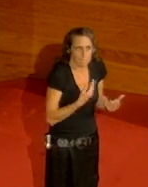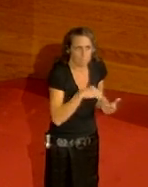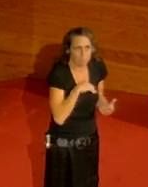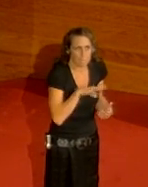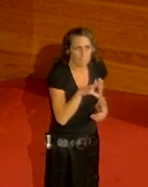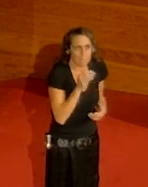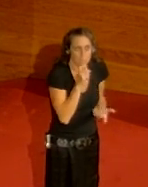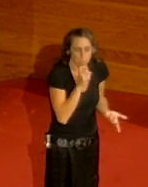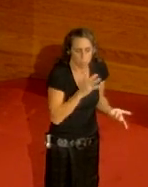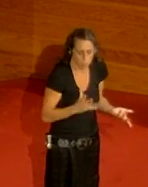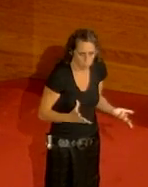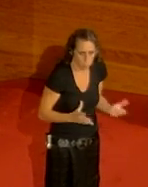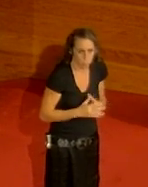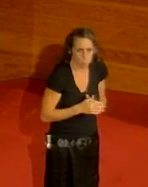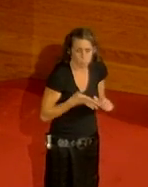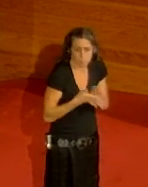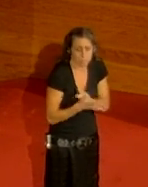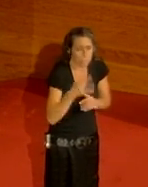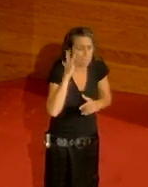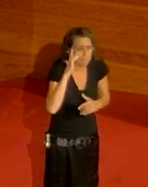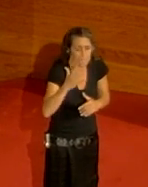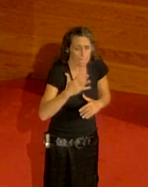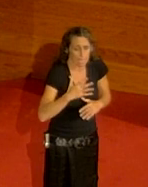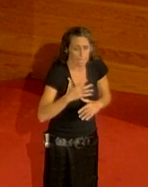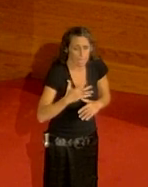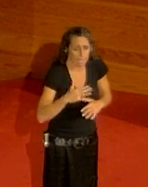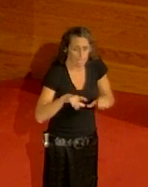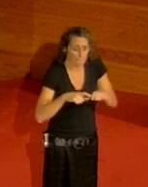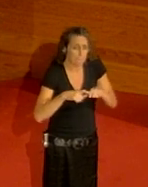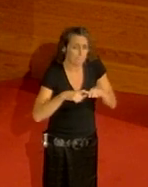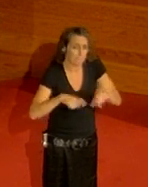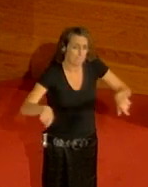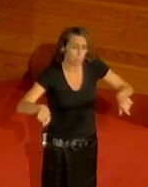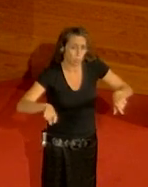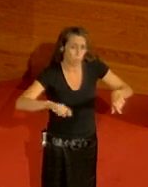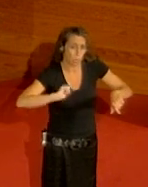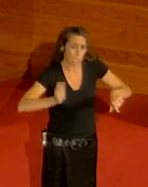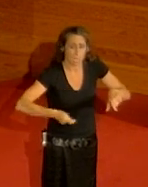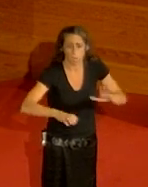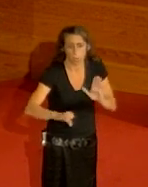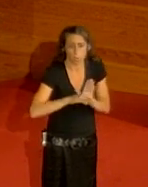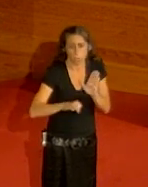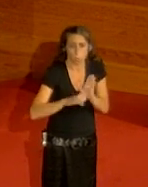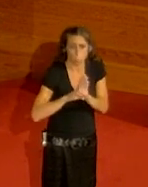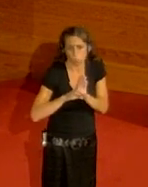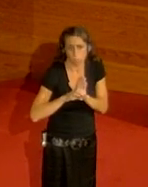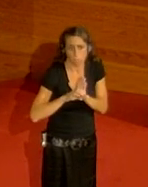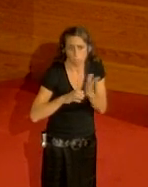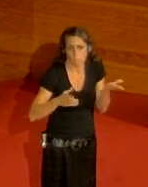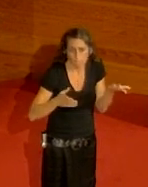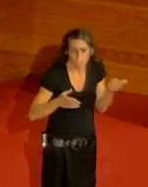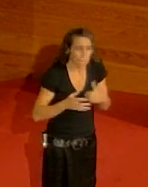Pues que el tribunal supremo no puede o el tribunal constitucional no puedan revisar o